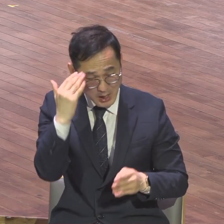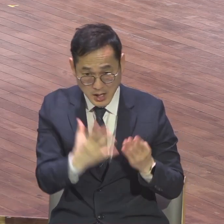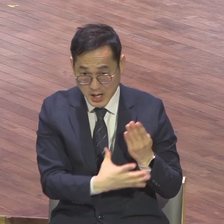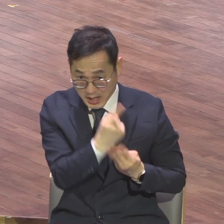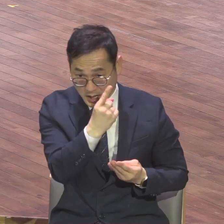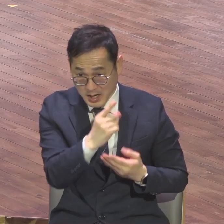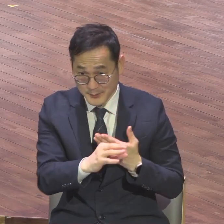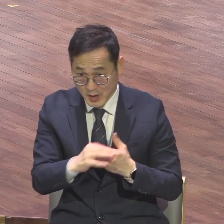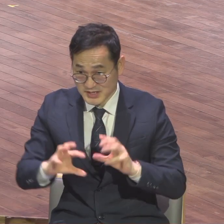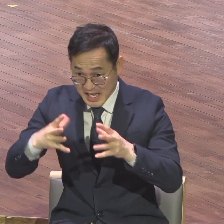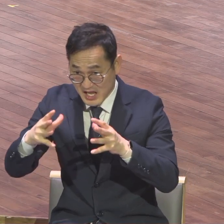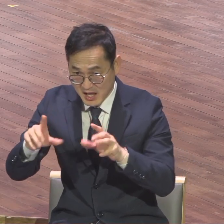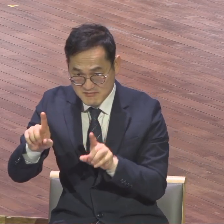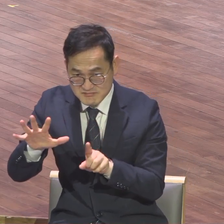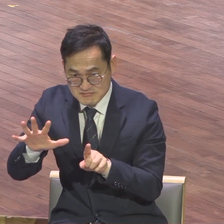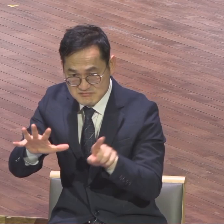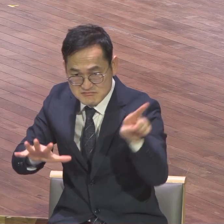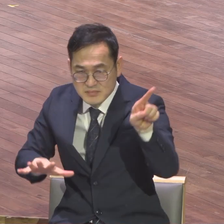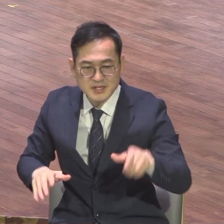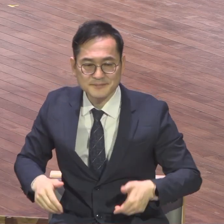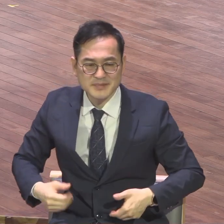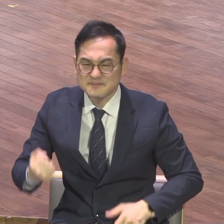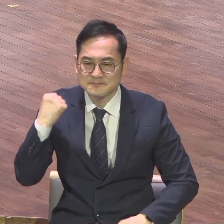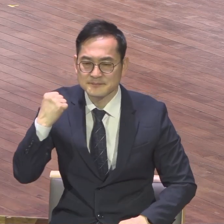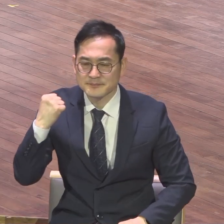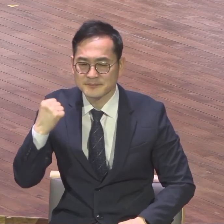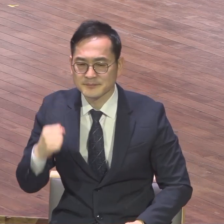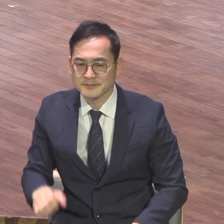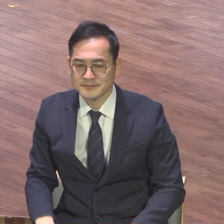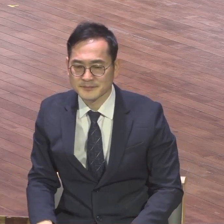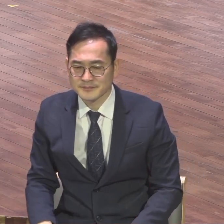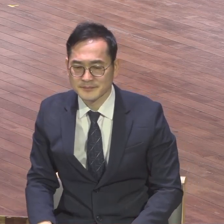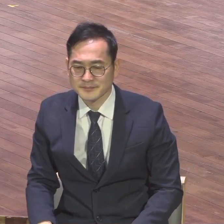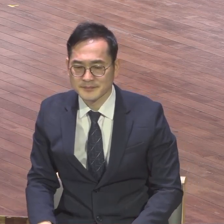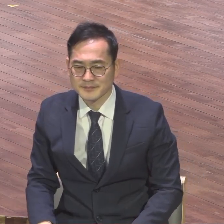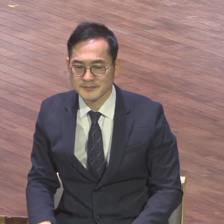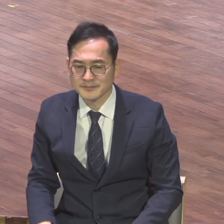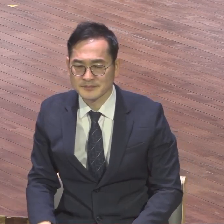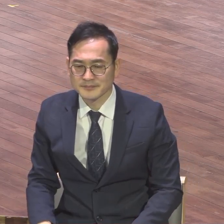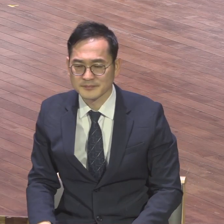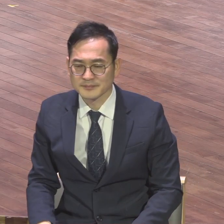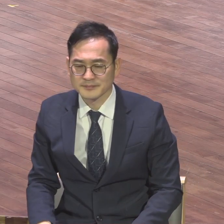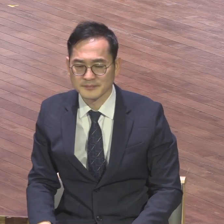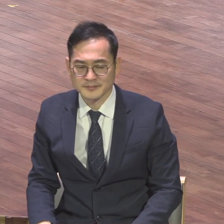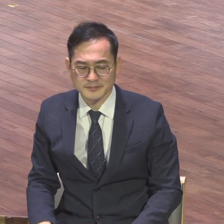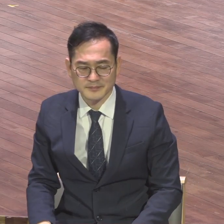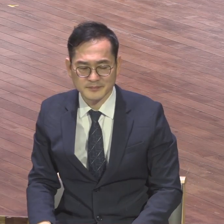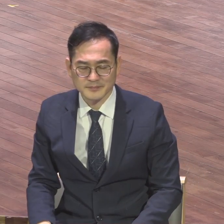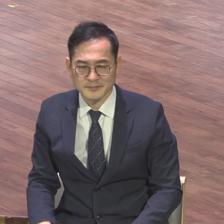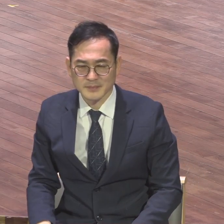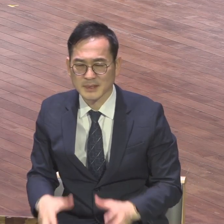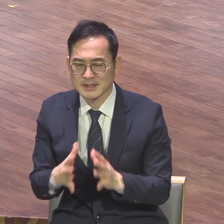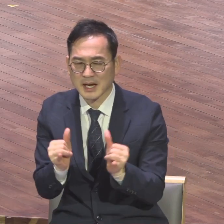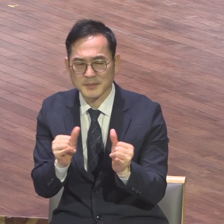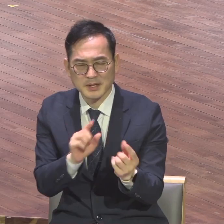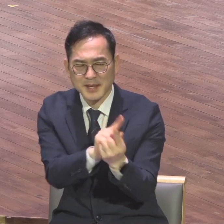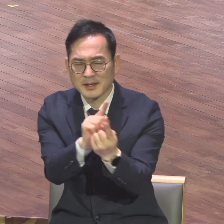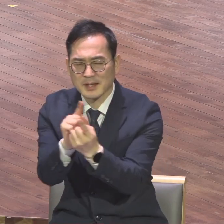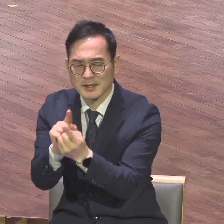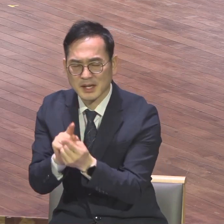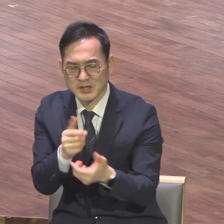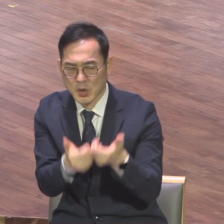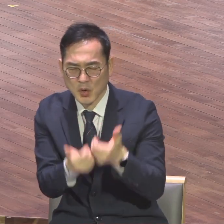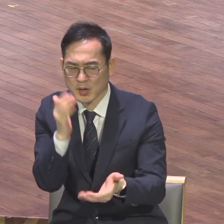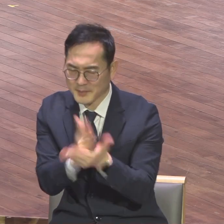된 것이 이런 누가 원하는 거냐 이게 지금. 교회도 마찬가지, 가정도 마찬가지. 모든 만남이 하나 되게 하면